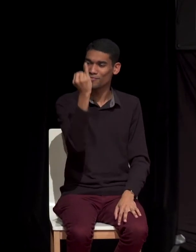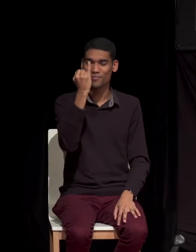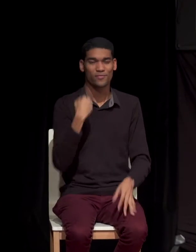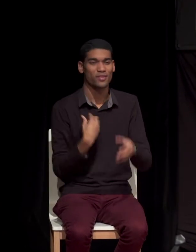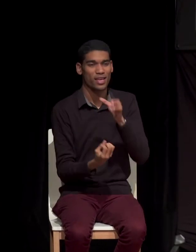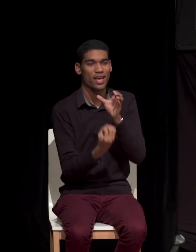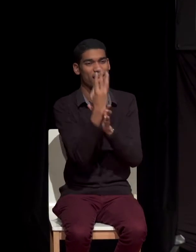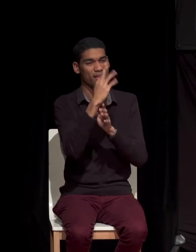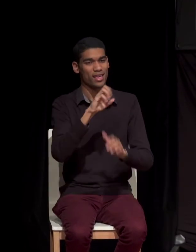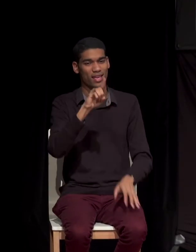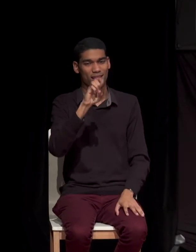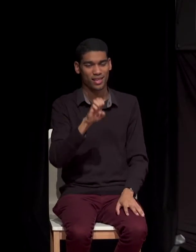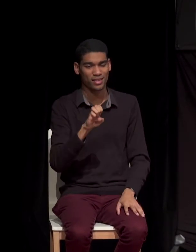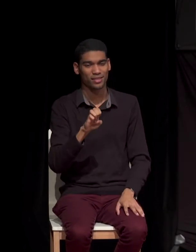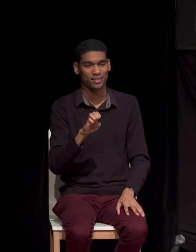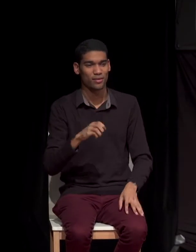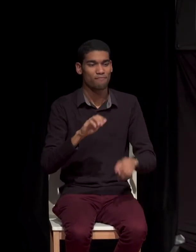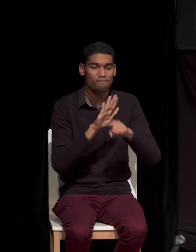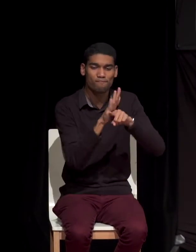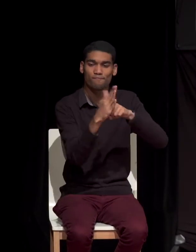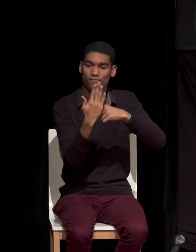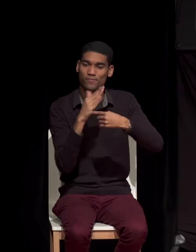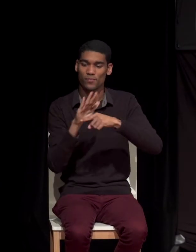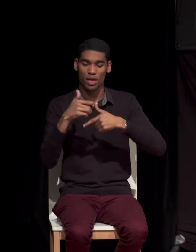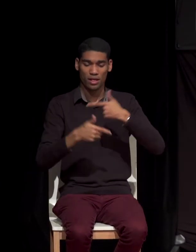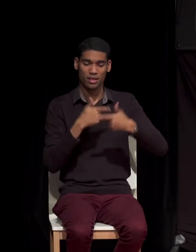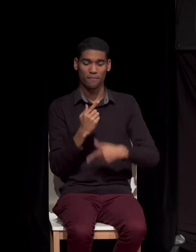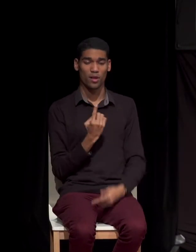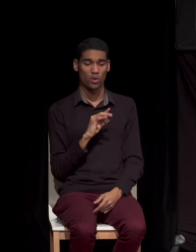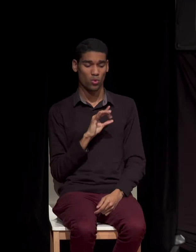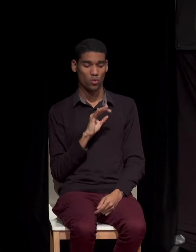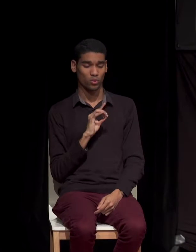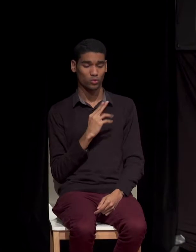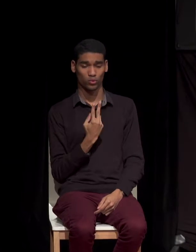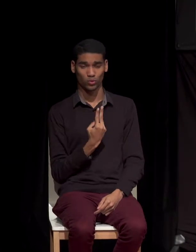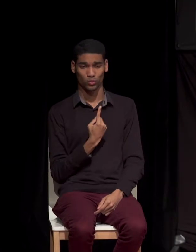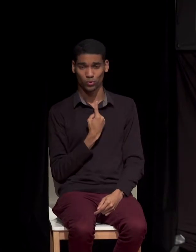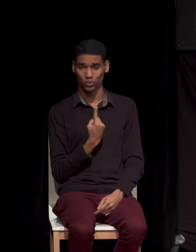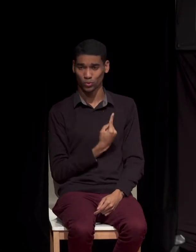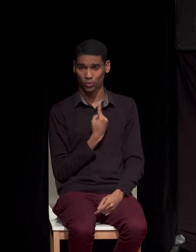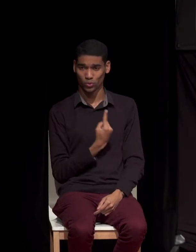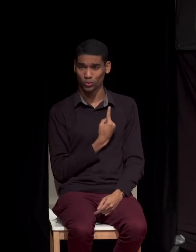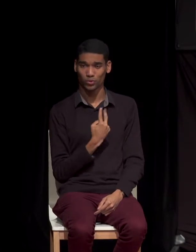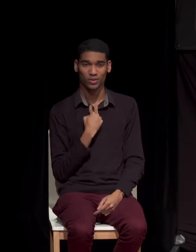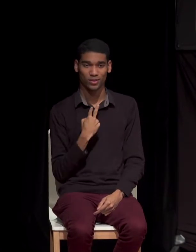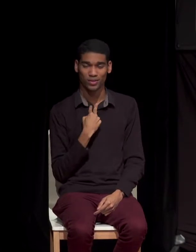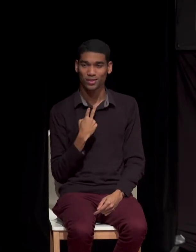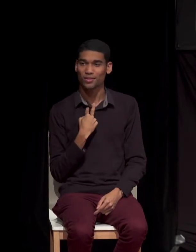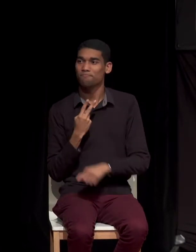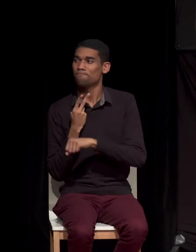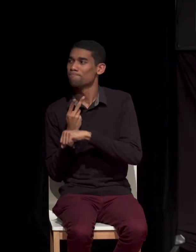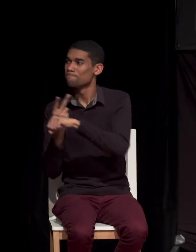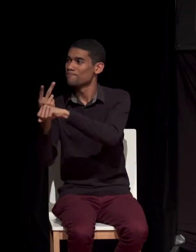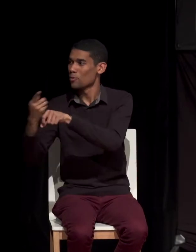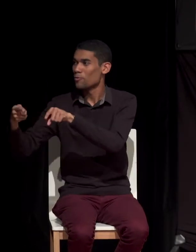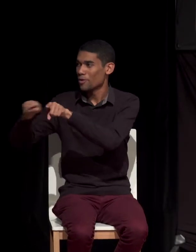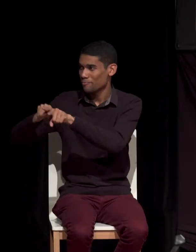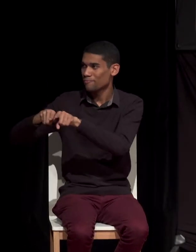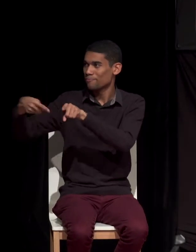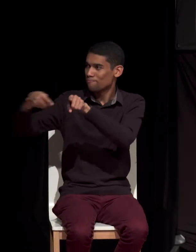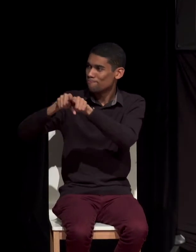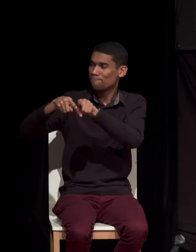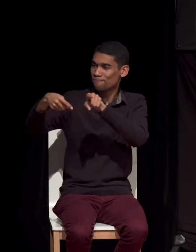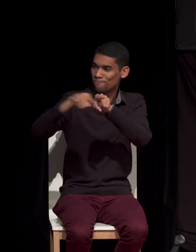criar rede, a gente tem que se apoiar, a gente não trabalha sozinho. Então, buscar parceria e fazer ações que, às vezes,